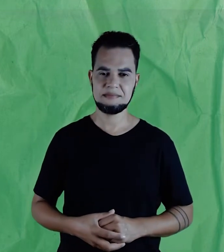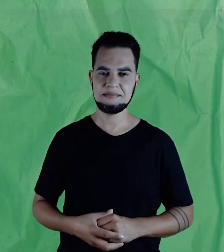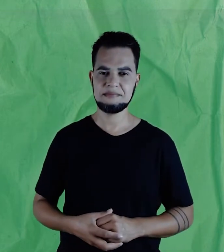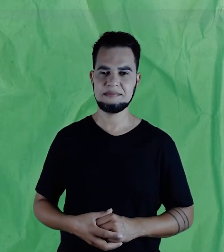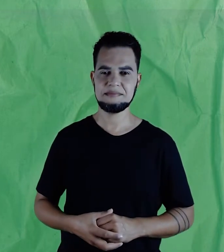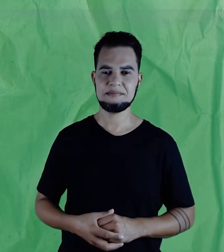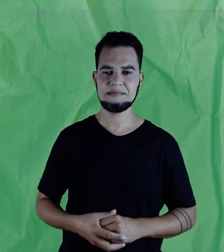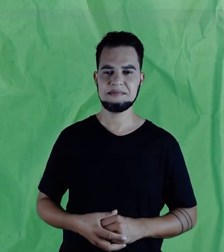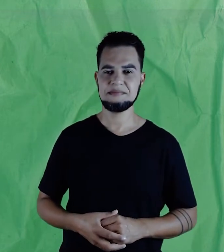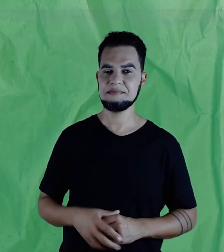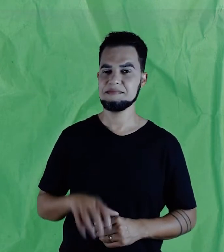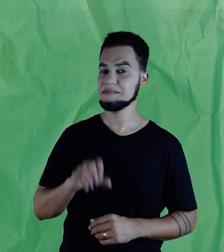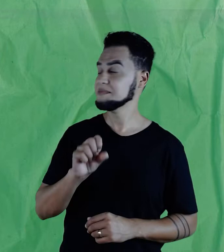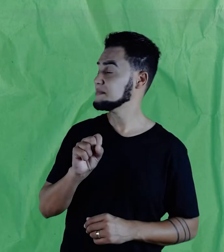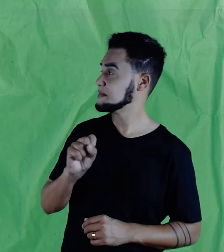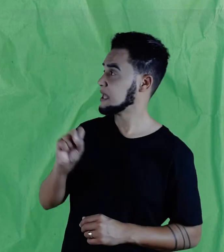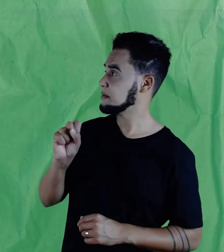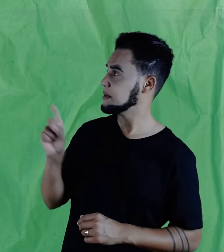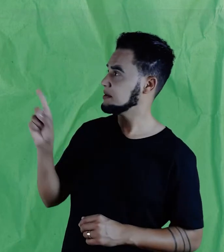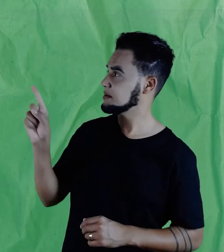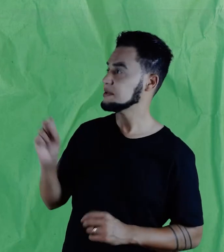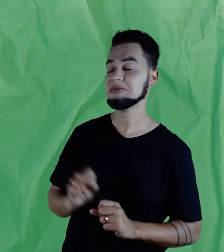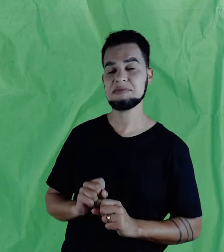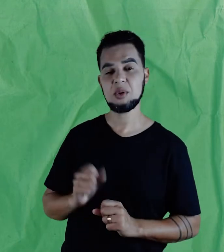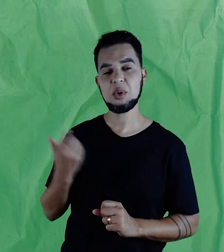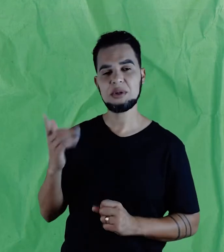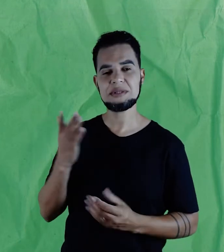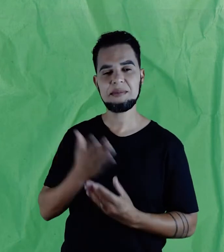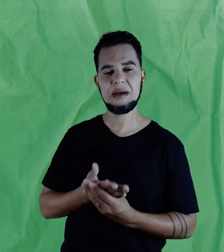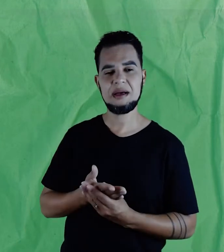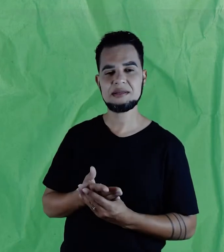para sign in, uma outra pasta